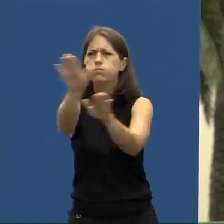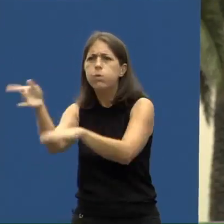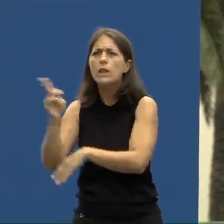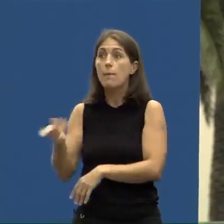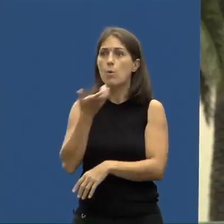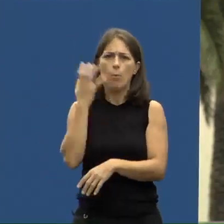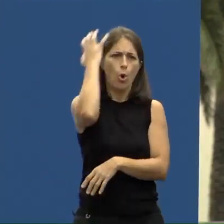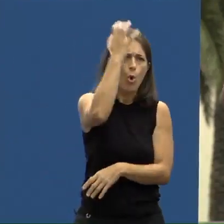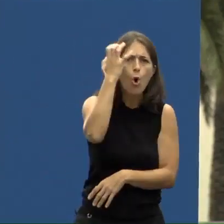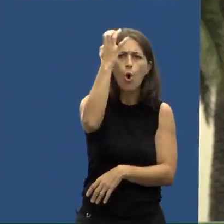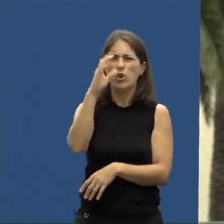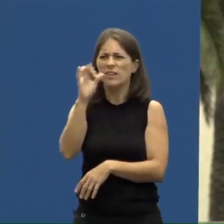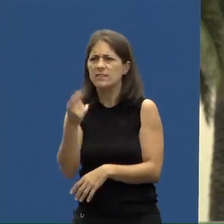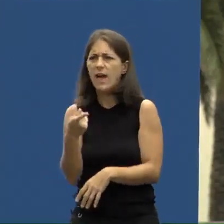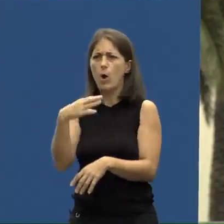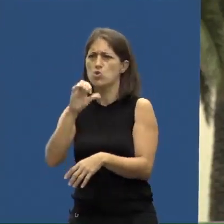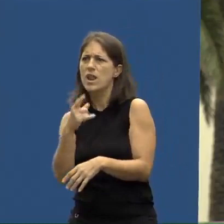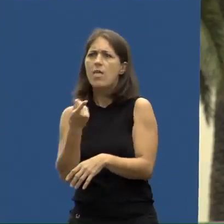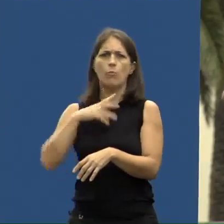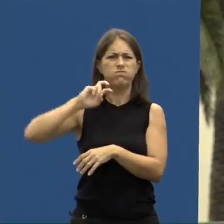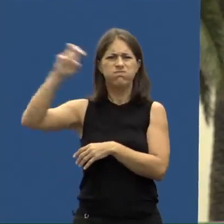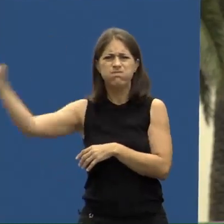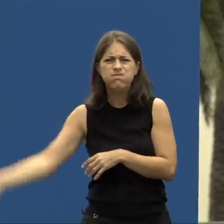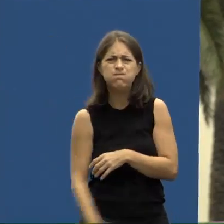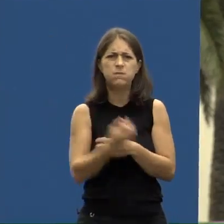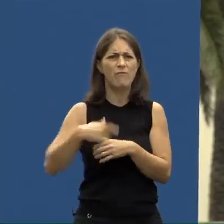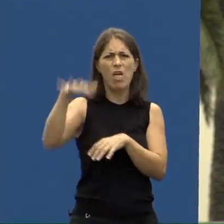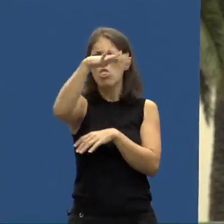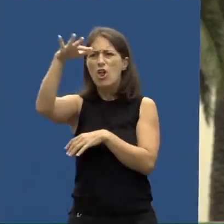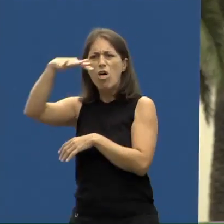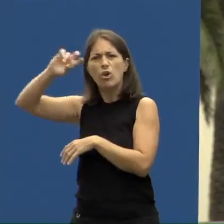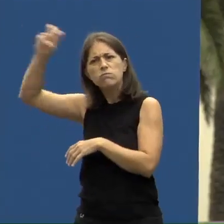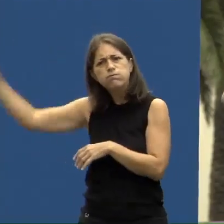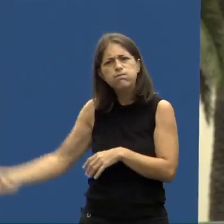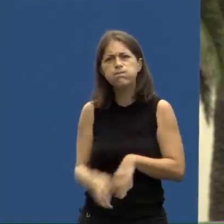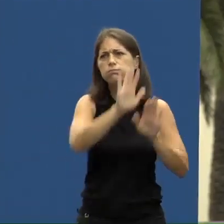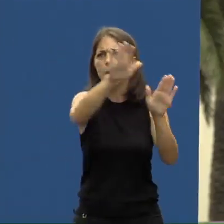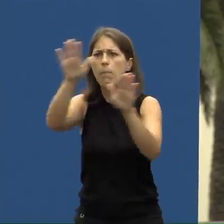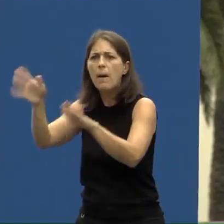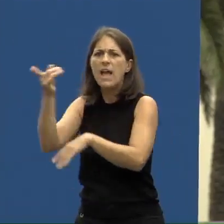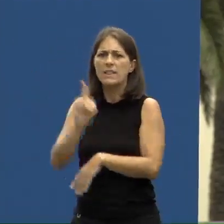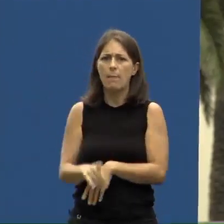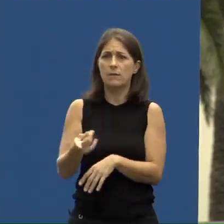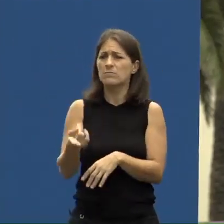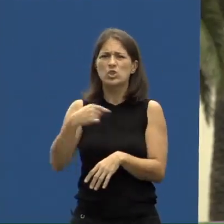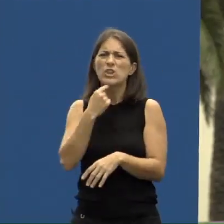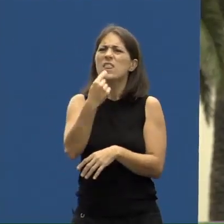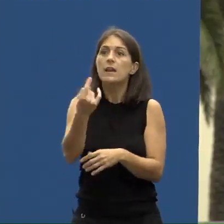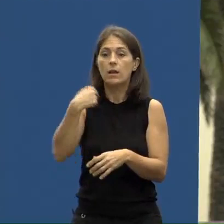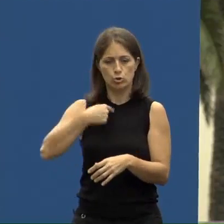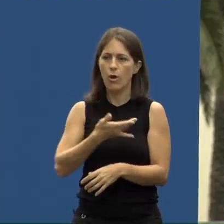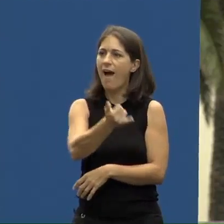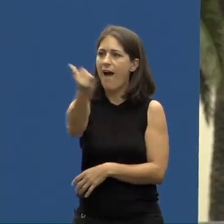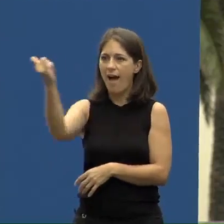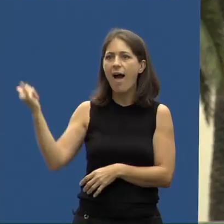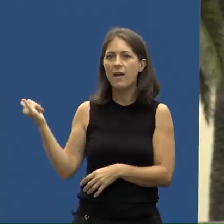xente da Coruña, a xente de Sada, a xente de Culleredo, a xente de Cambre, a xente de Oleiros, a xente de Arteixo, a xente de Bergondo, a xente de Abegondo. Temos que dicirlle que estamos aquí,